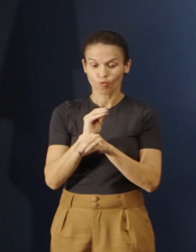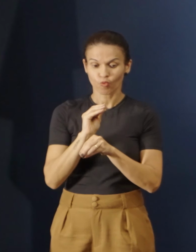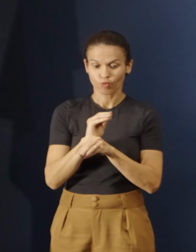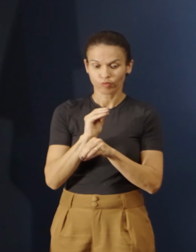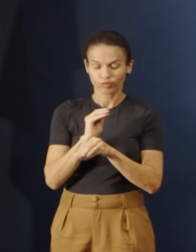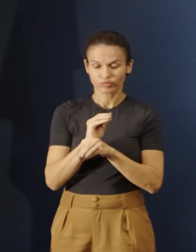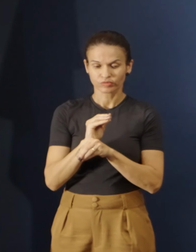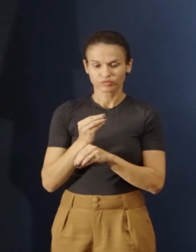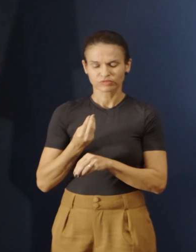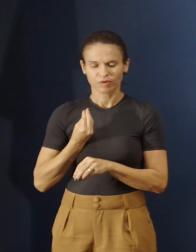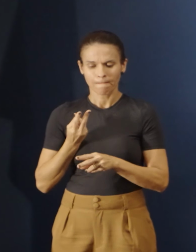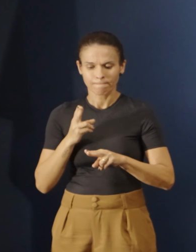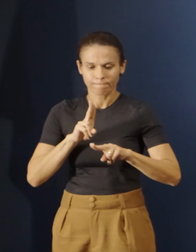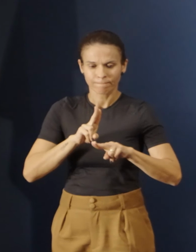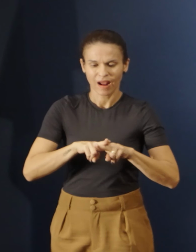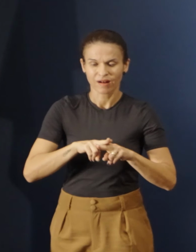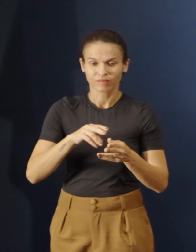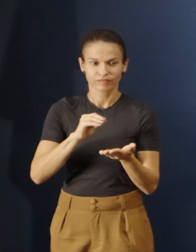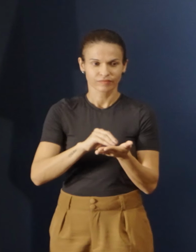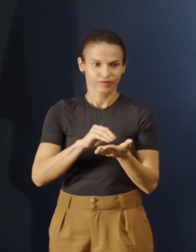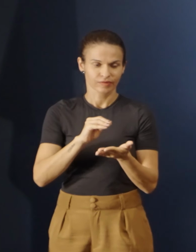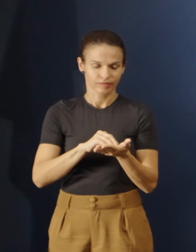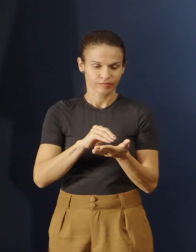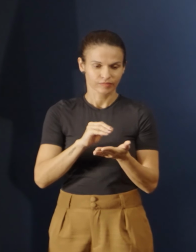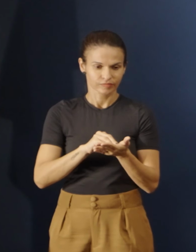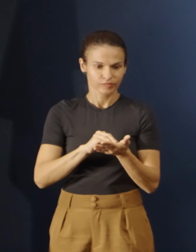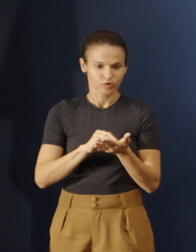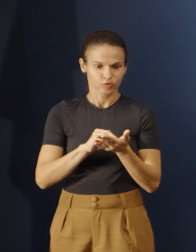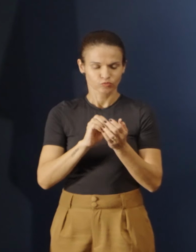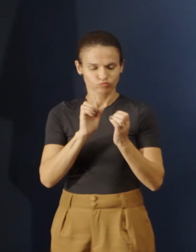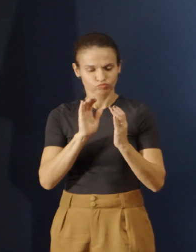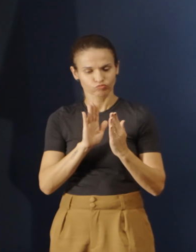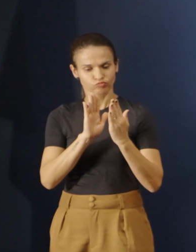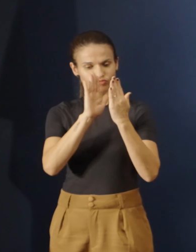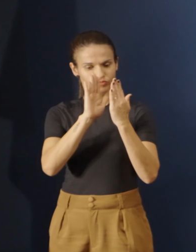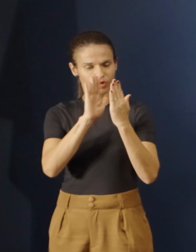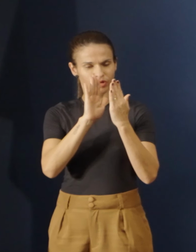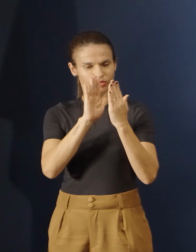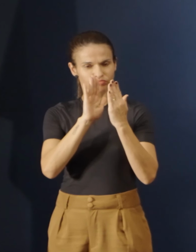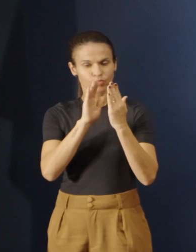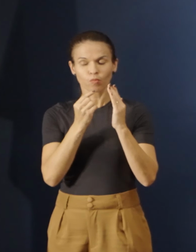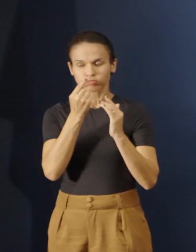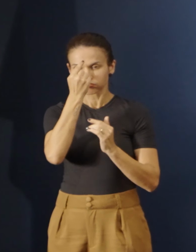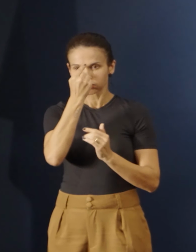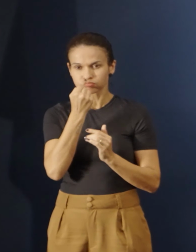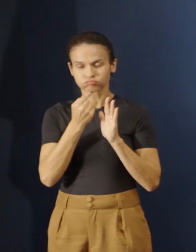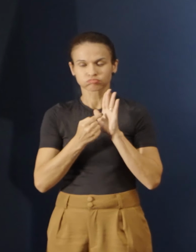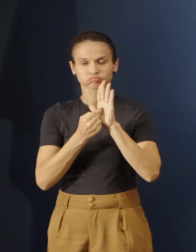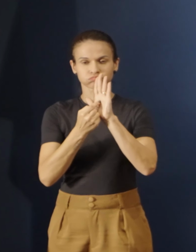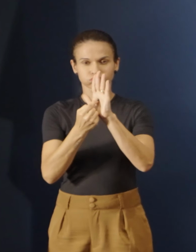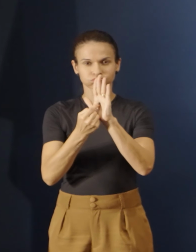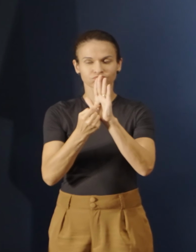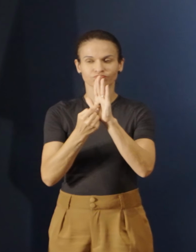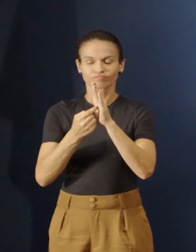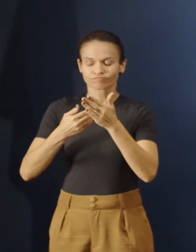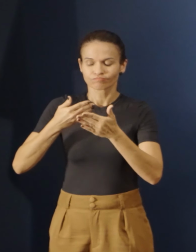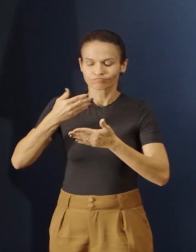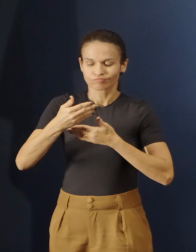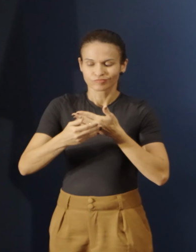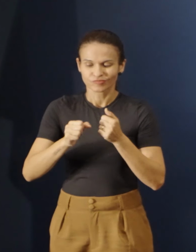diligentes viveram pausas, ausências. No espelho revisitado, nossa face se revela, traços que o tempo